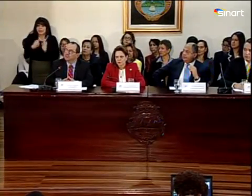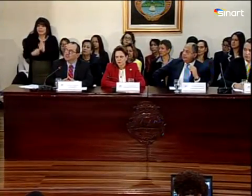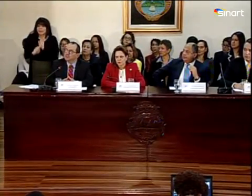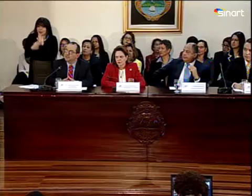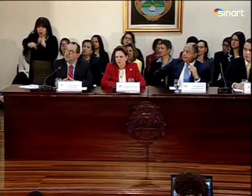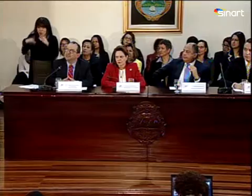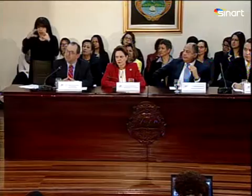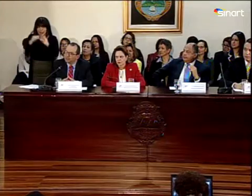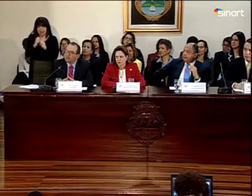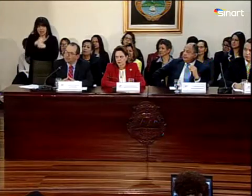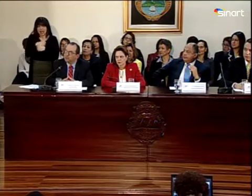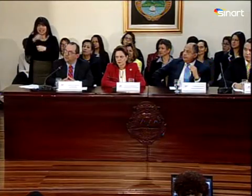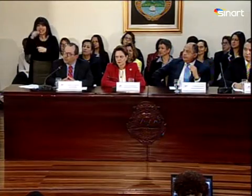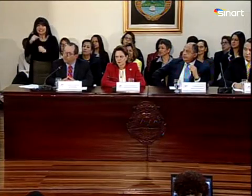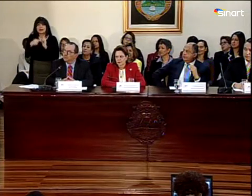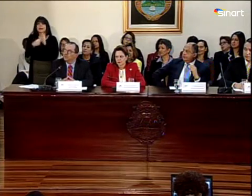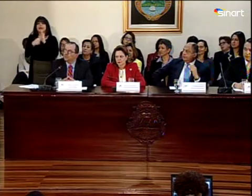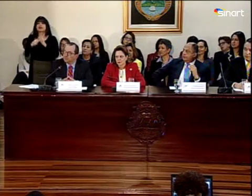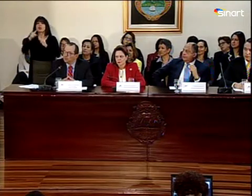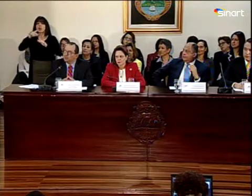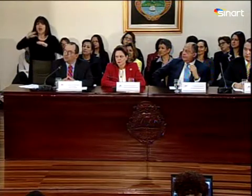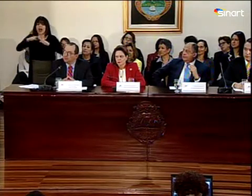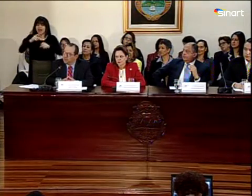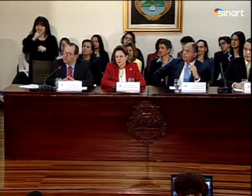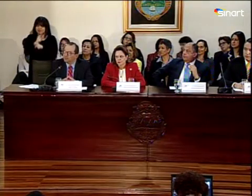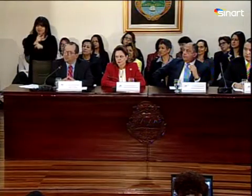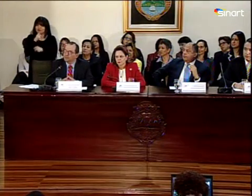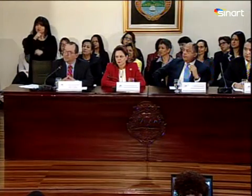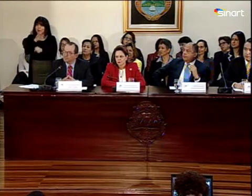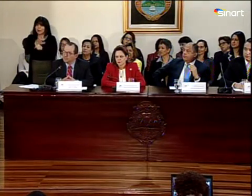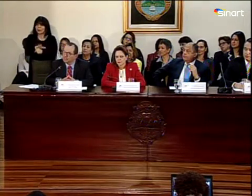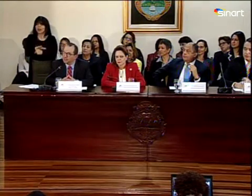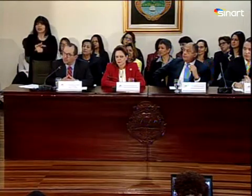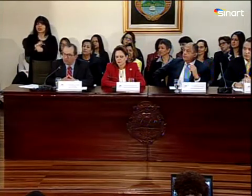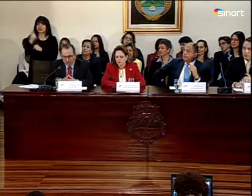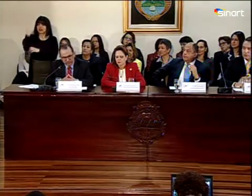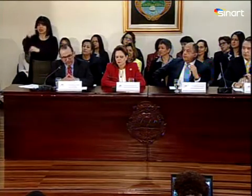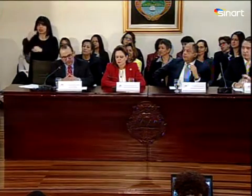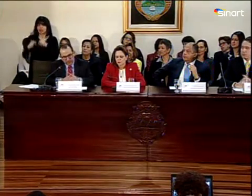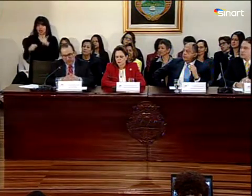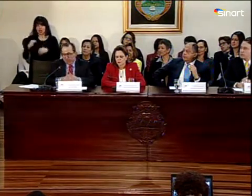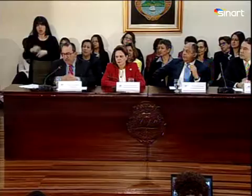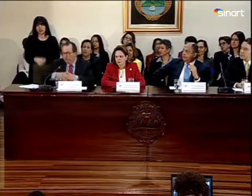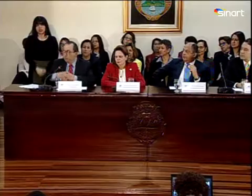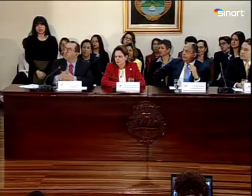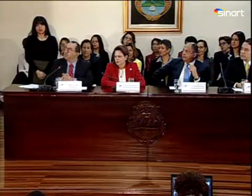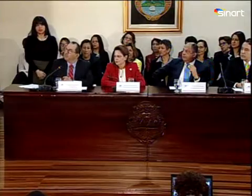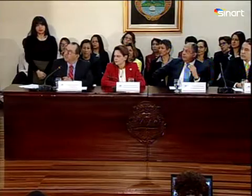haremos esta tarde será la presentación de un acto efectivo de cumplimiento de la sentencia de la Corte.